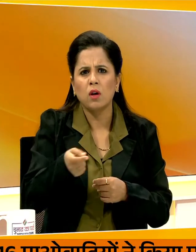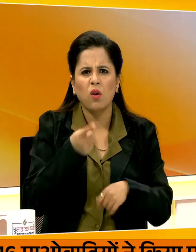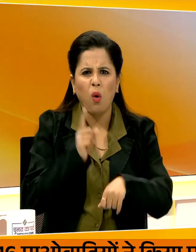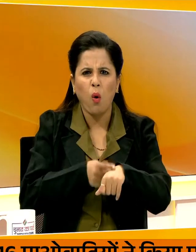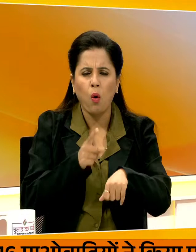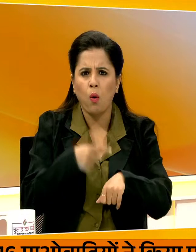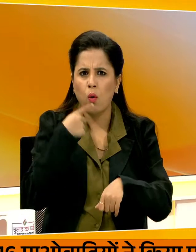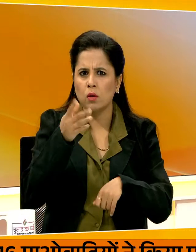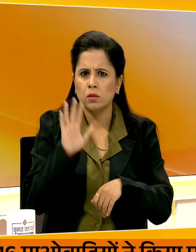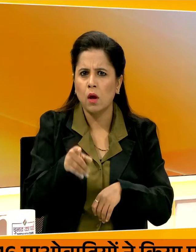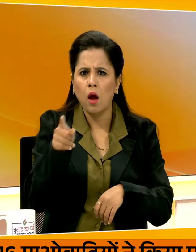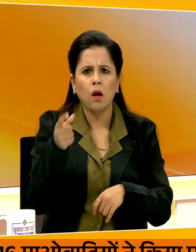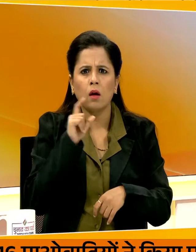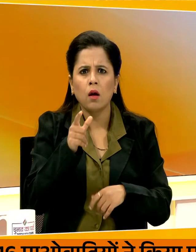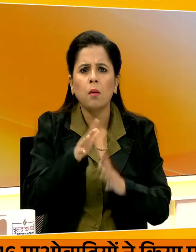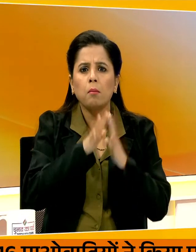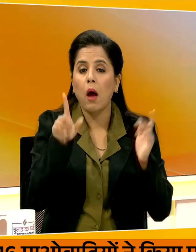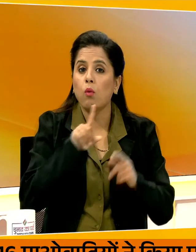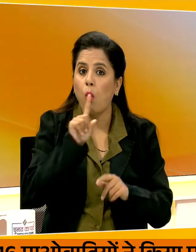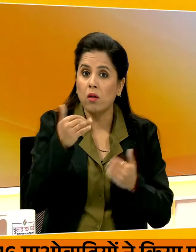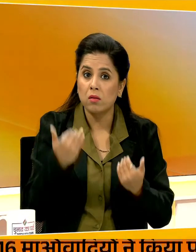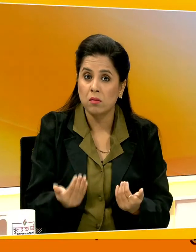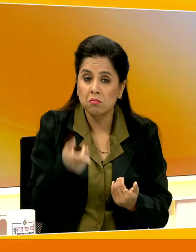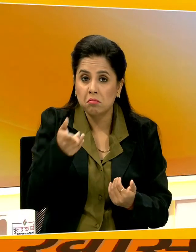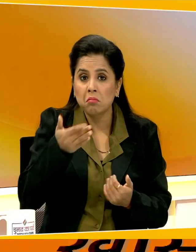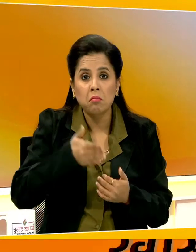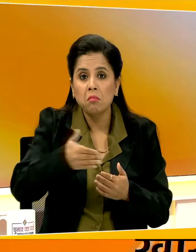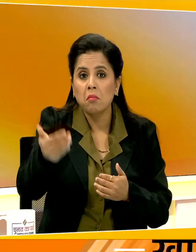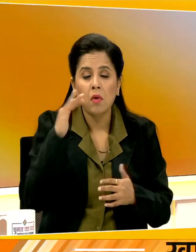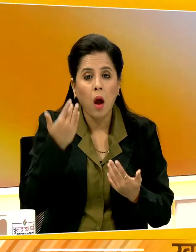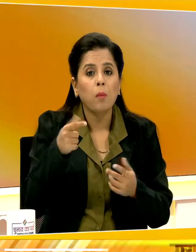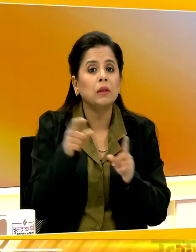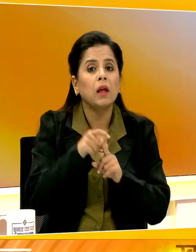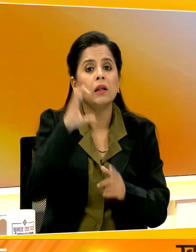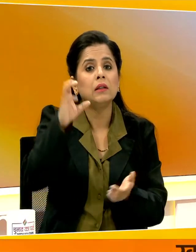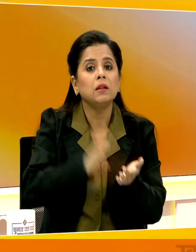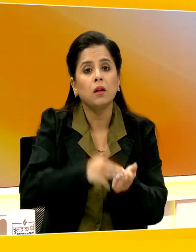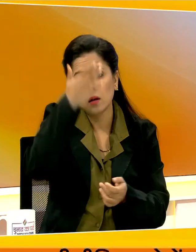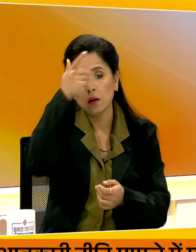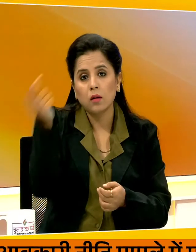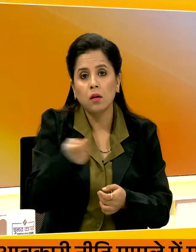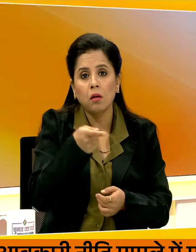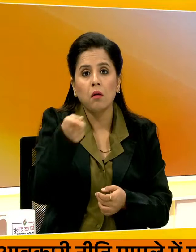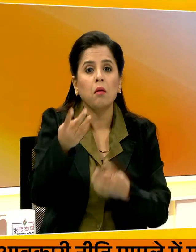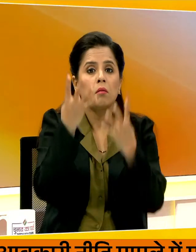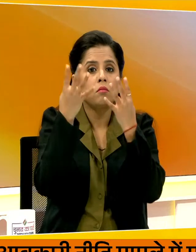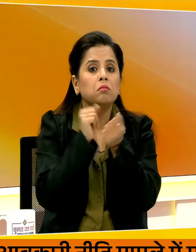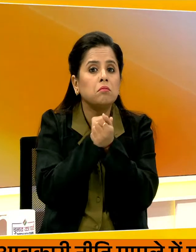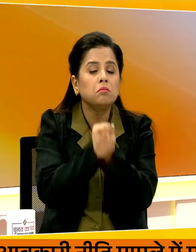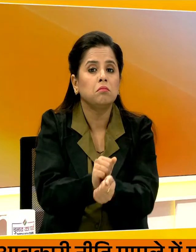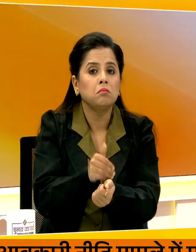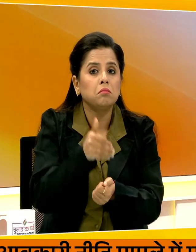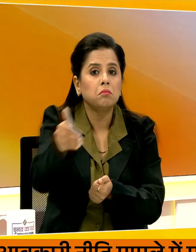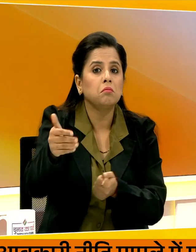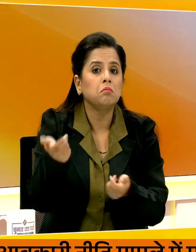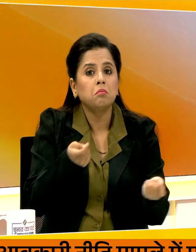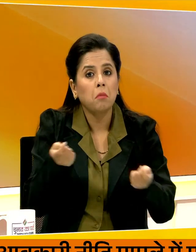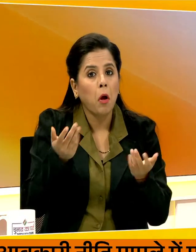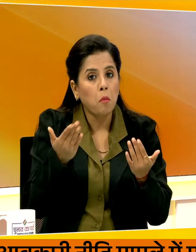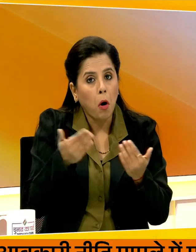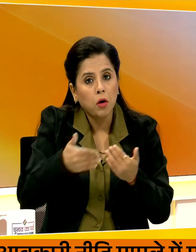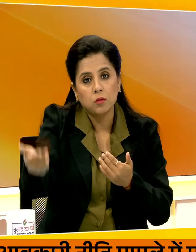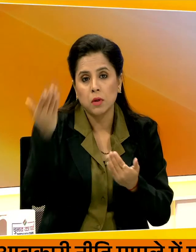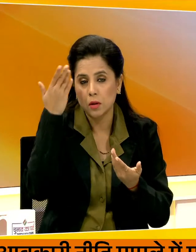की है। ऐसे में बड़ा सवाल ये है कि आखिर कब तक दिल्ली के मुख्यमंत्री अरविंद केजरीवाल जेल में सरकार चला पाएंगे।